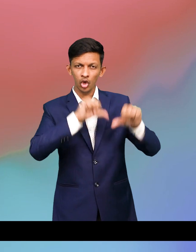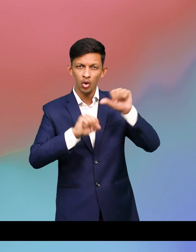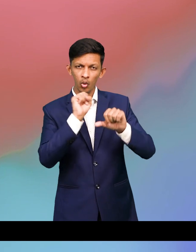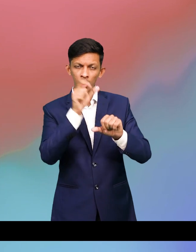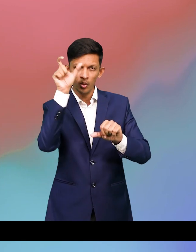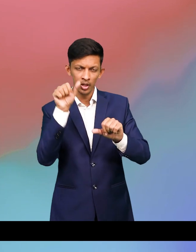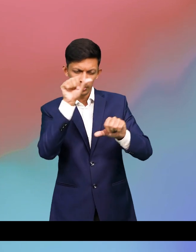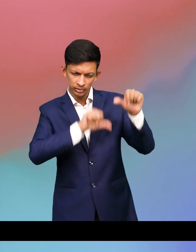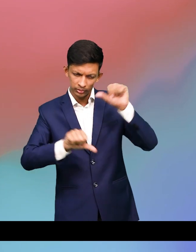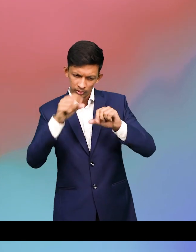ಚಿಹ್ನೆ,